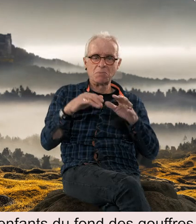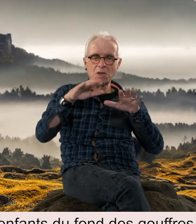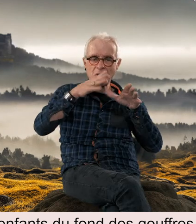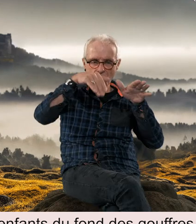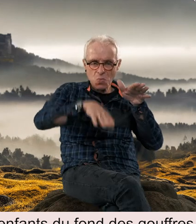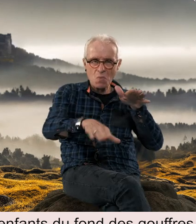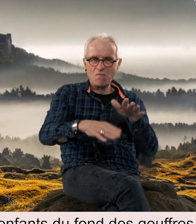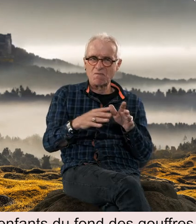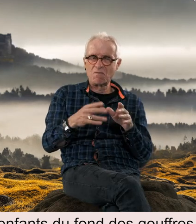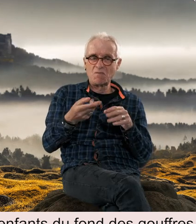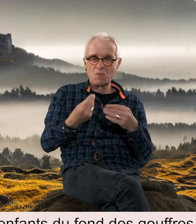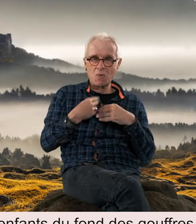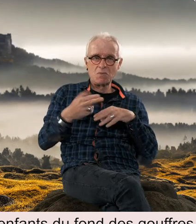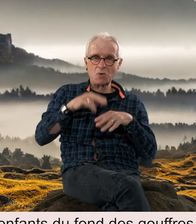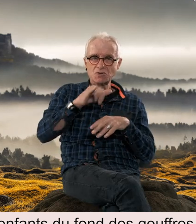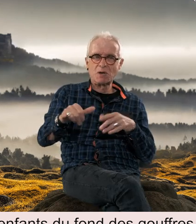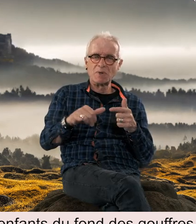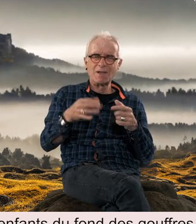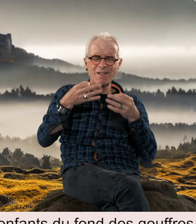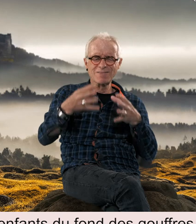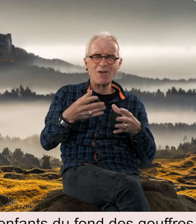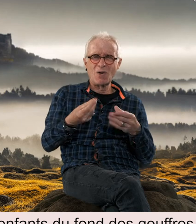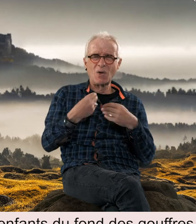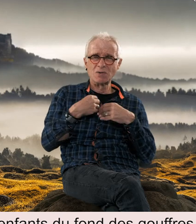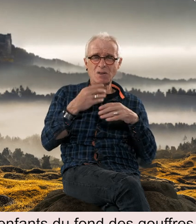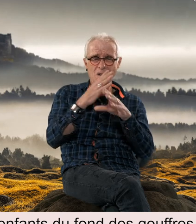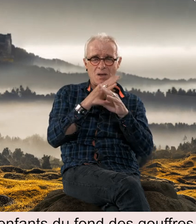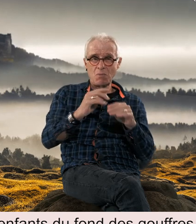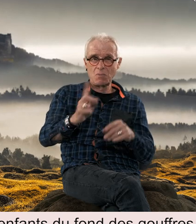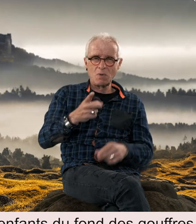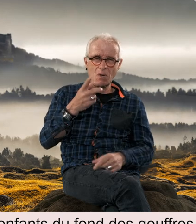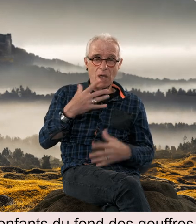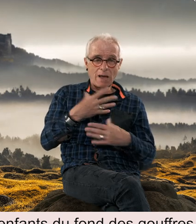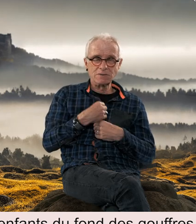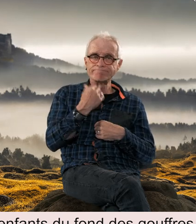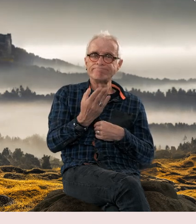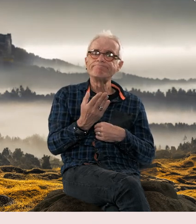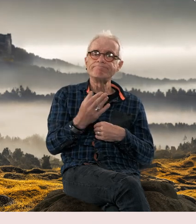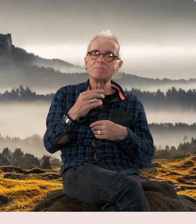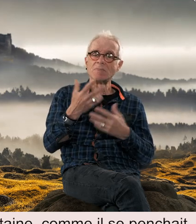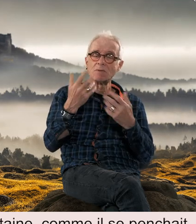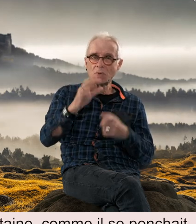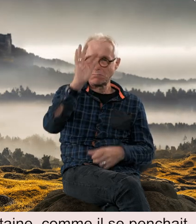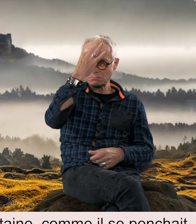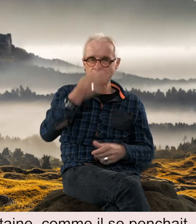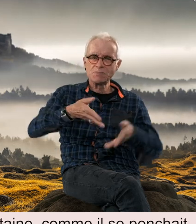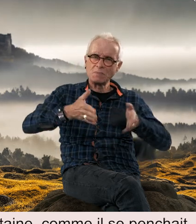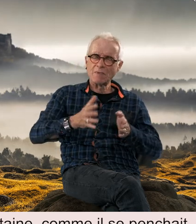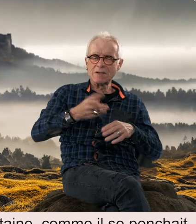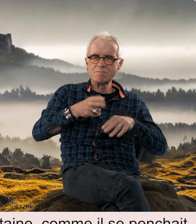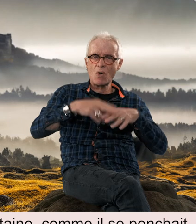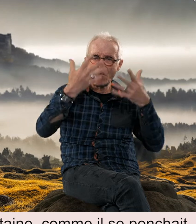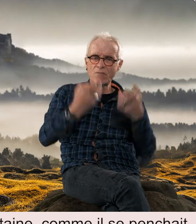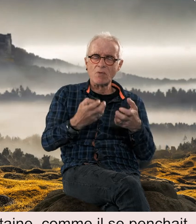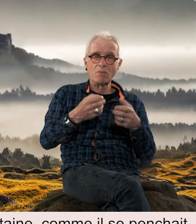Le temps n'apaisa pas sa souffrance, elle devenait intolérable, il résolut de mourir. Et un jour qu'il se